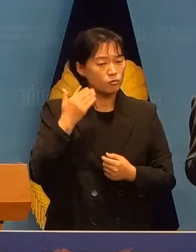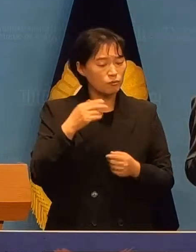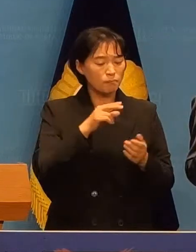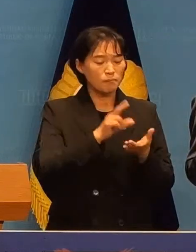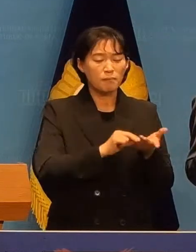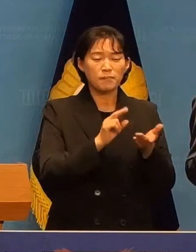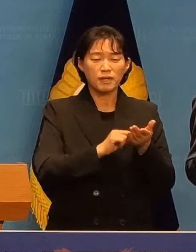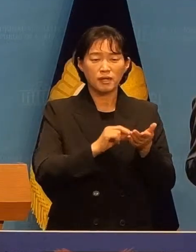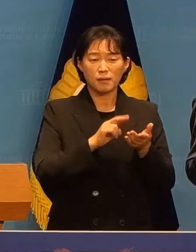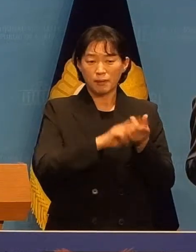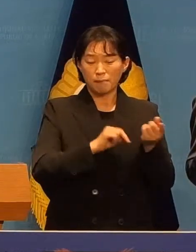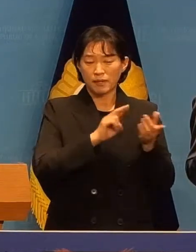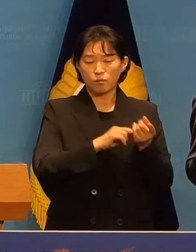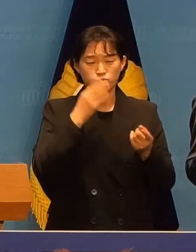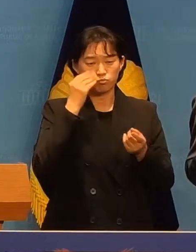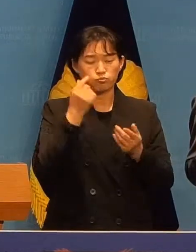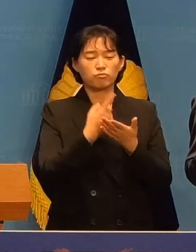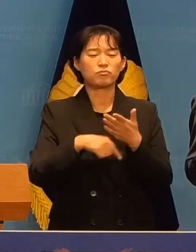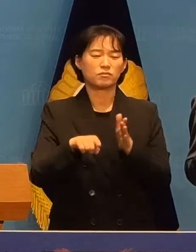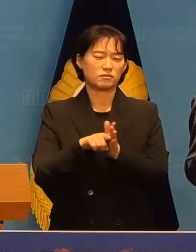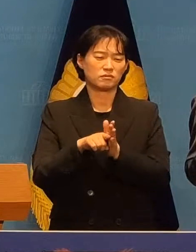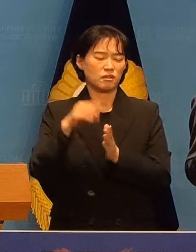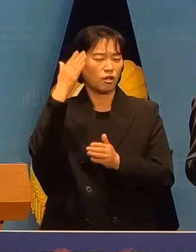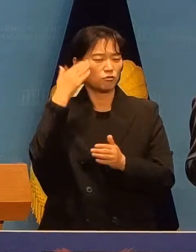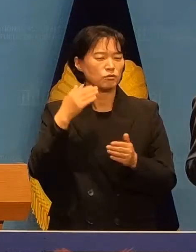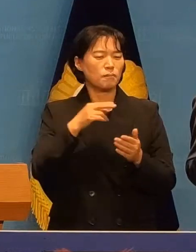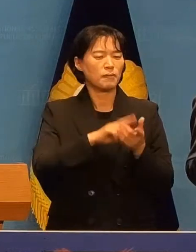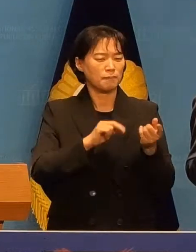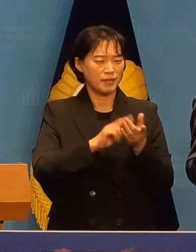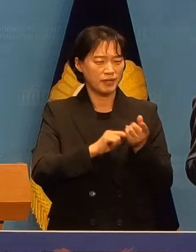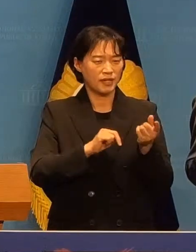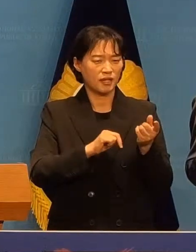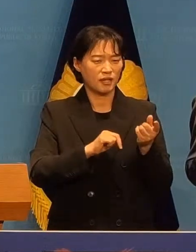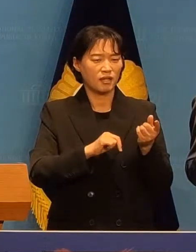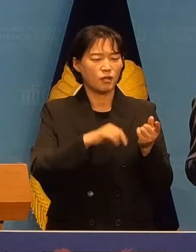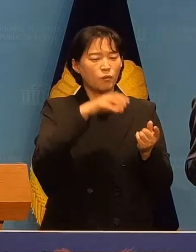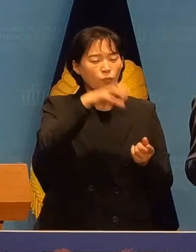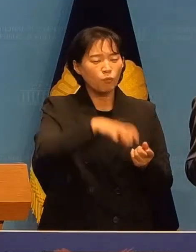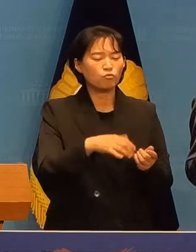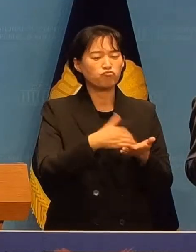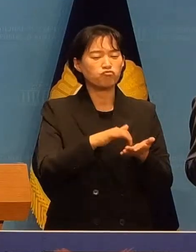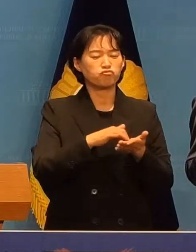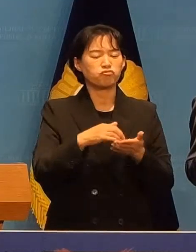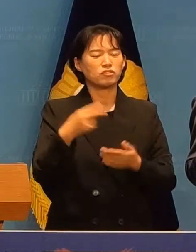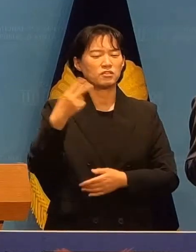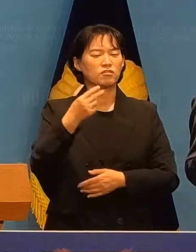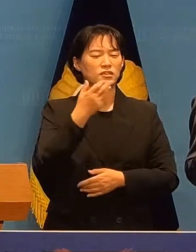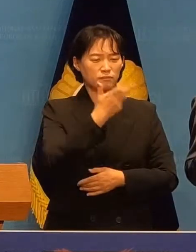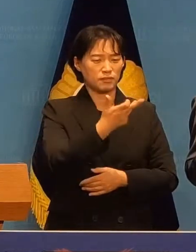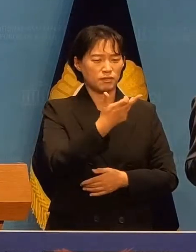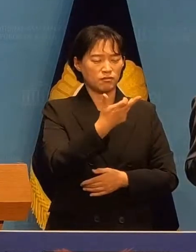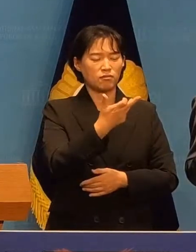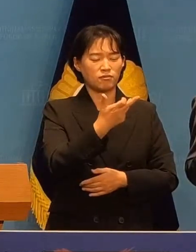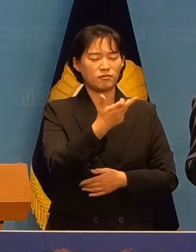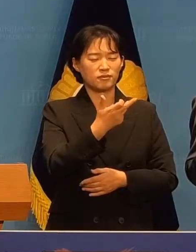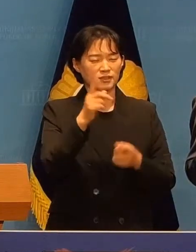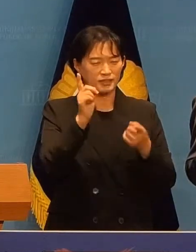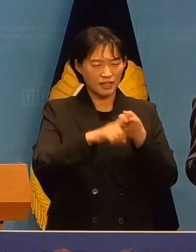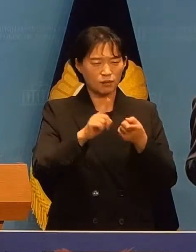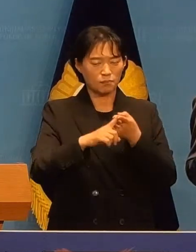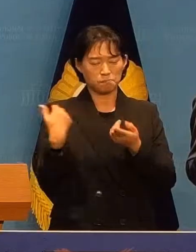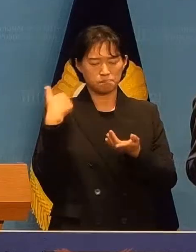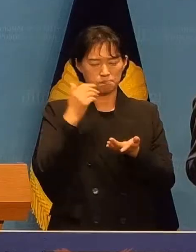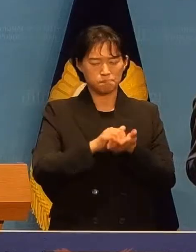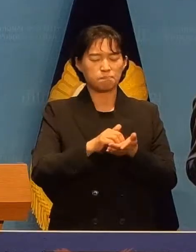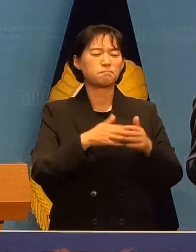활성화를 위한 일환으로 국내 판매 대리점의 점포 수를 2018년으로 원상복구를